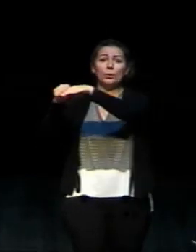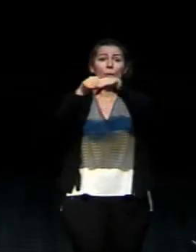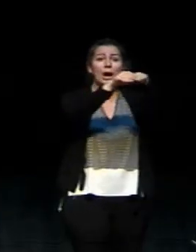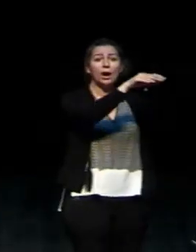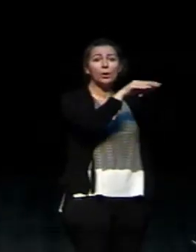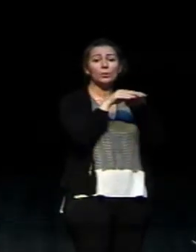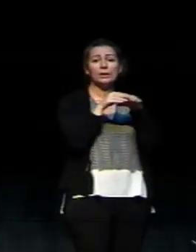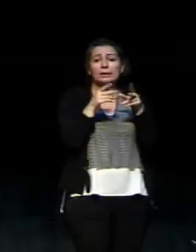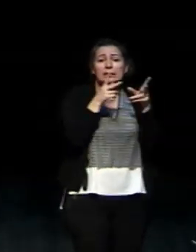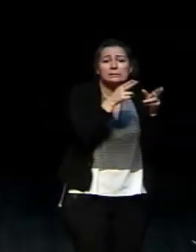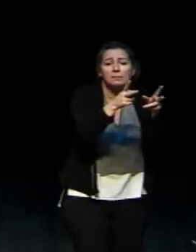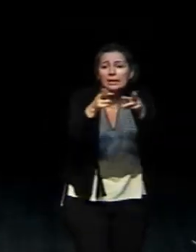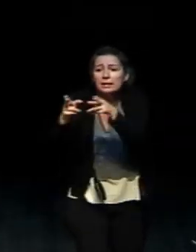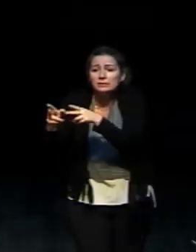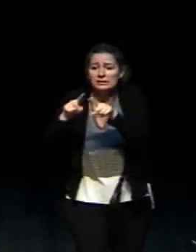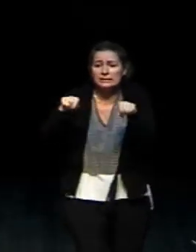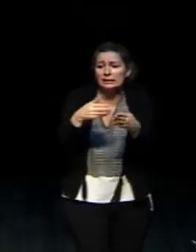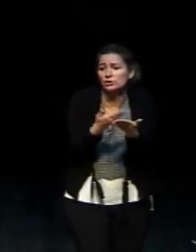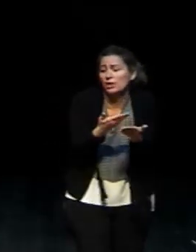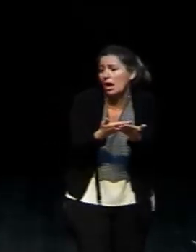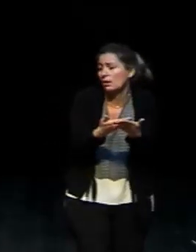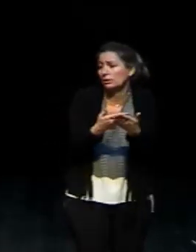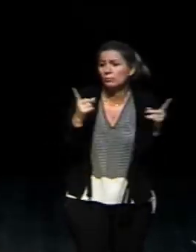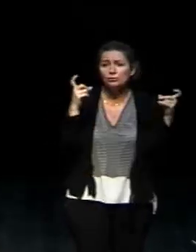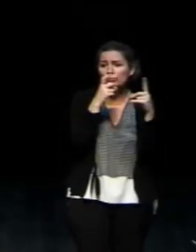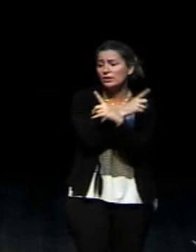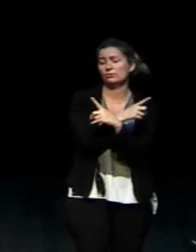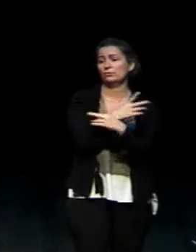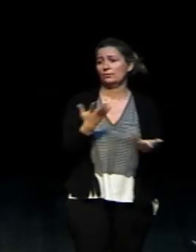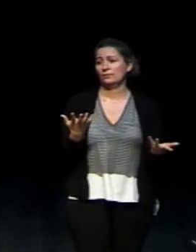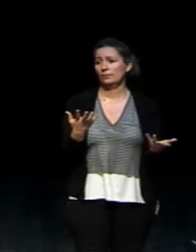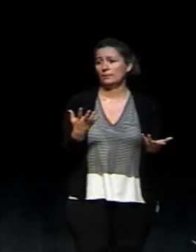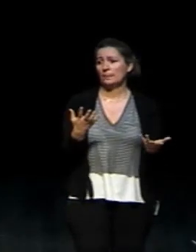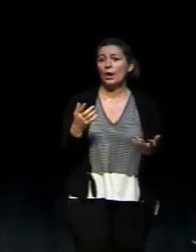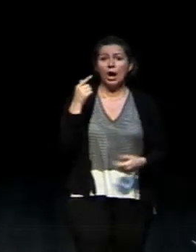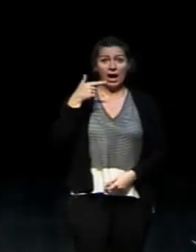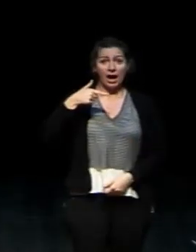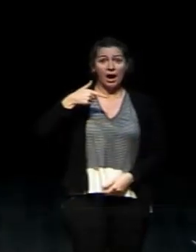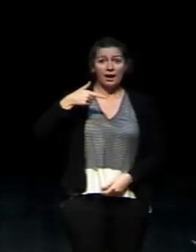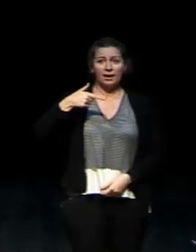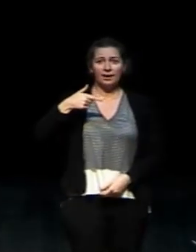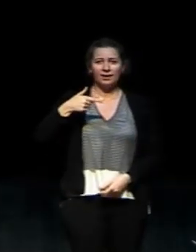grande e nós não temos uma sinalização